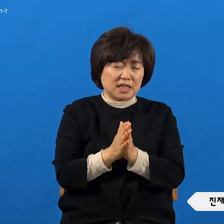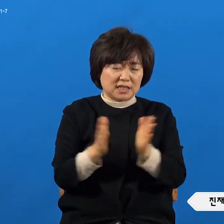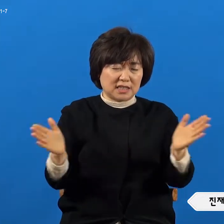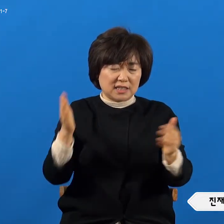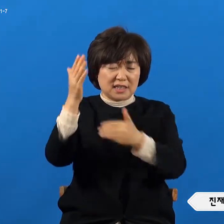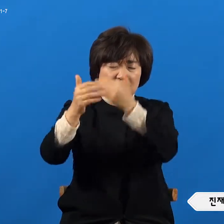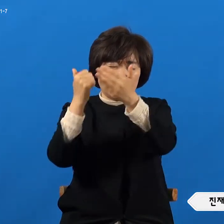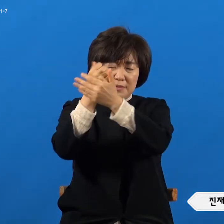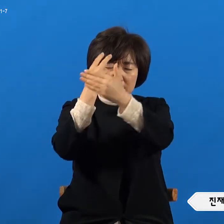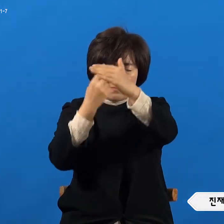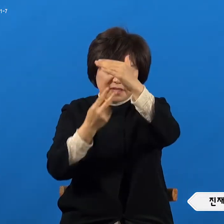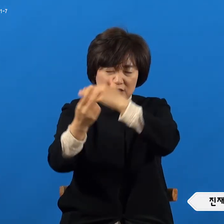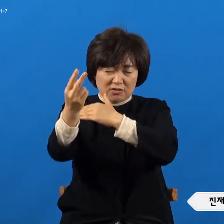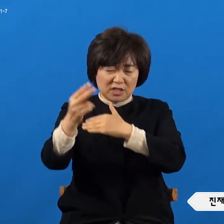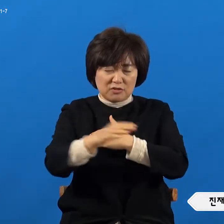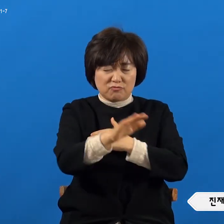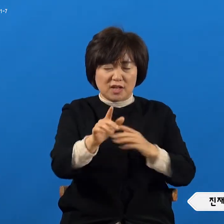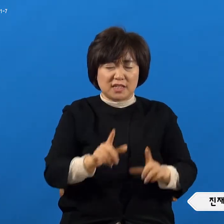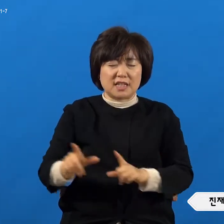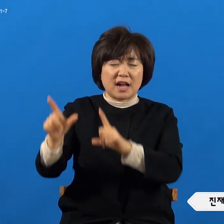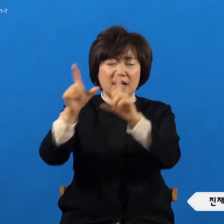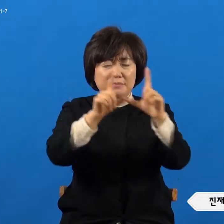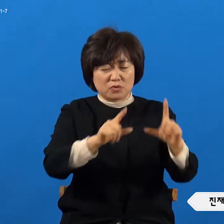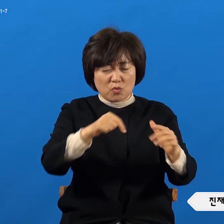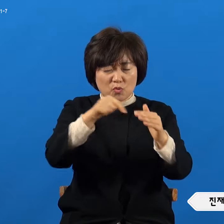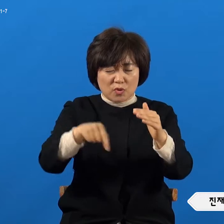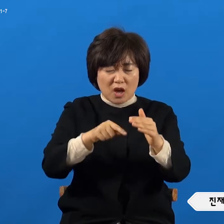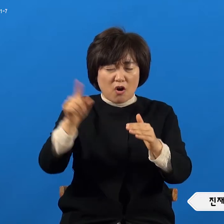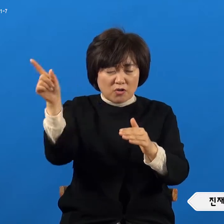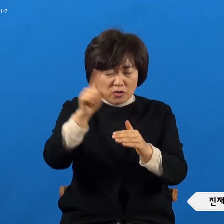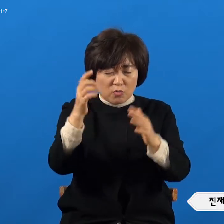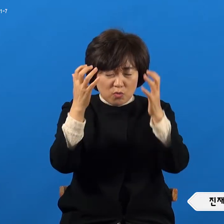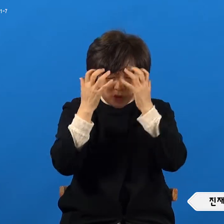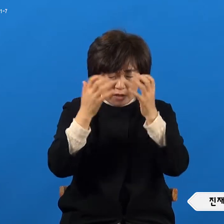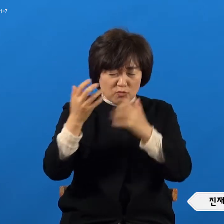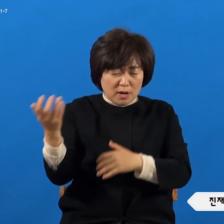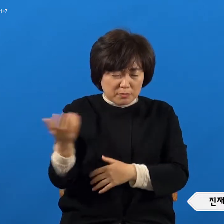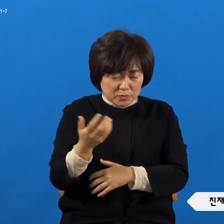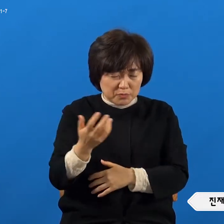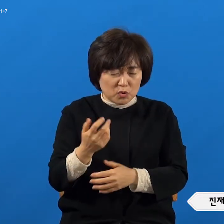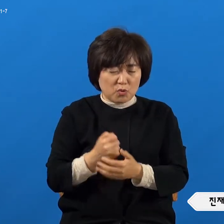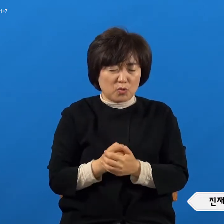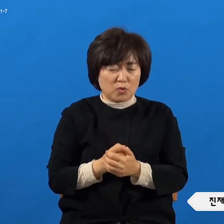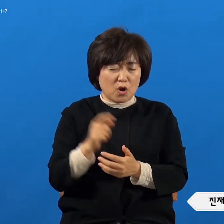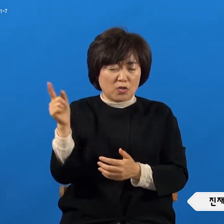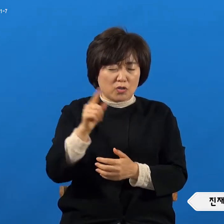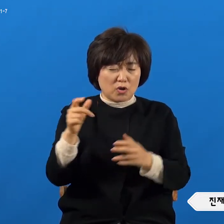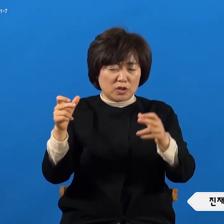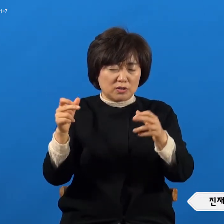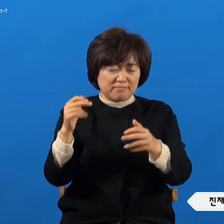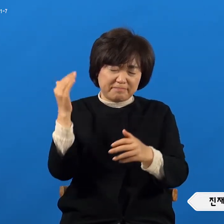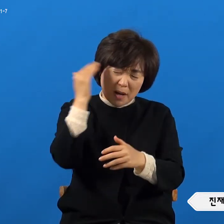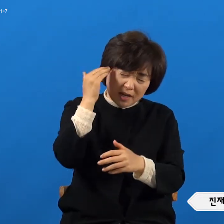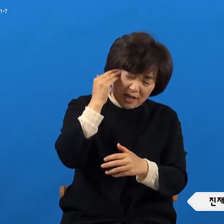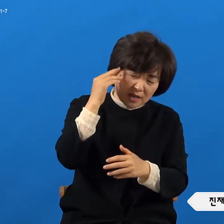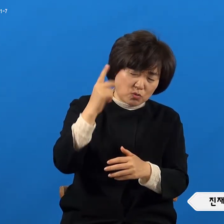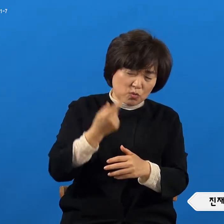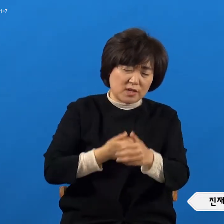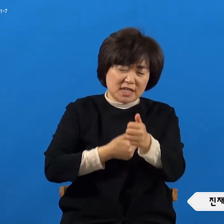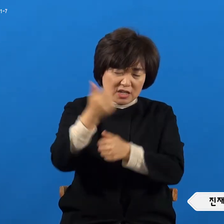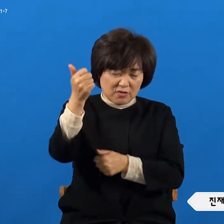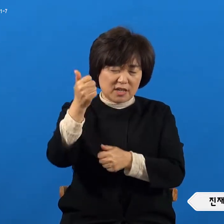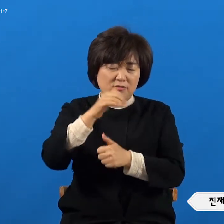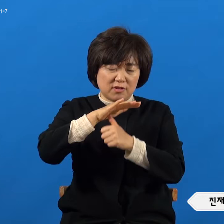비전이 우리의 삶을 통해 어떠한 고난도 어떠한 아픔도 어떠한 장애물도